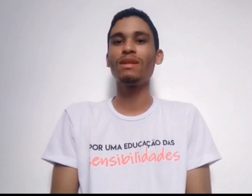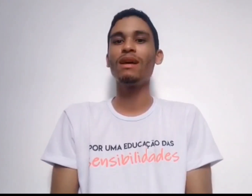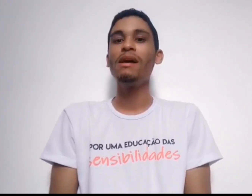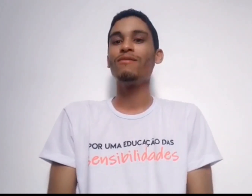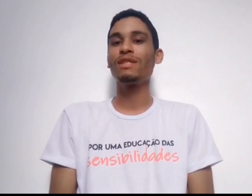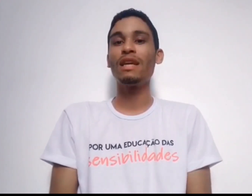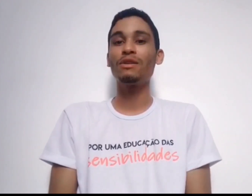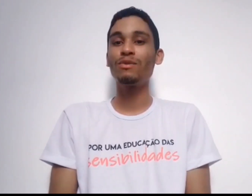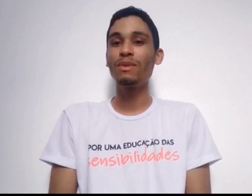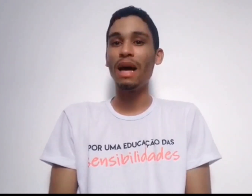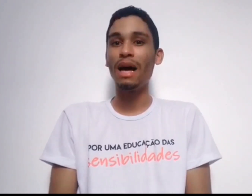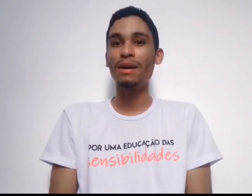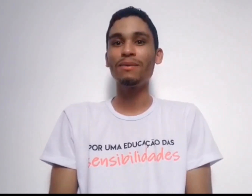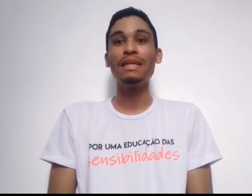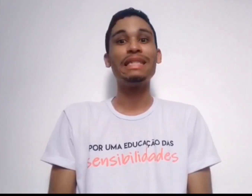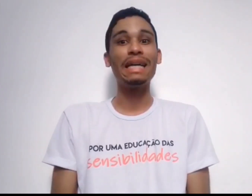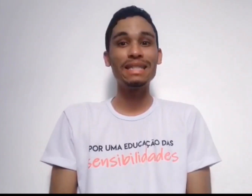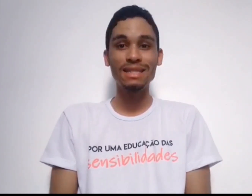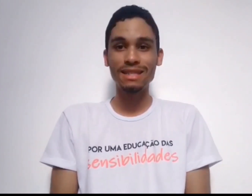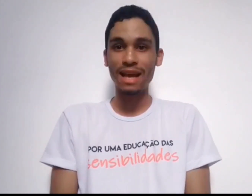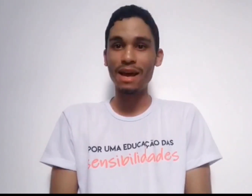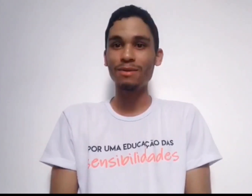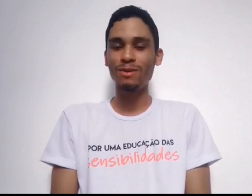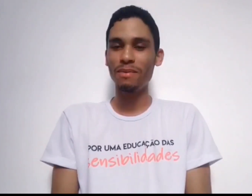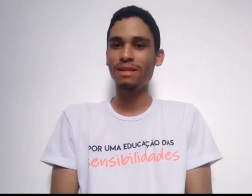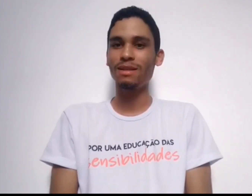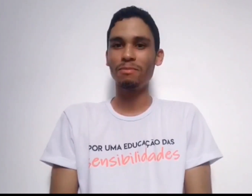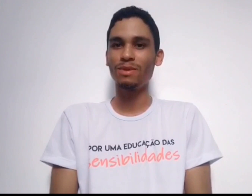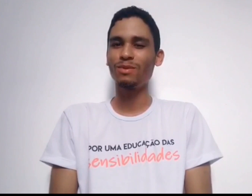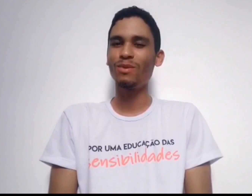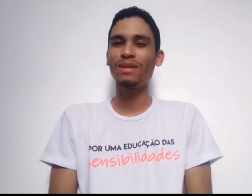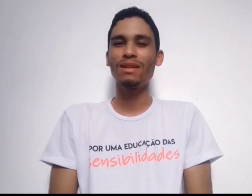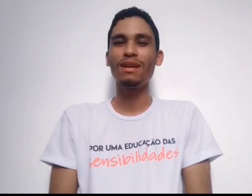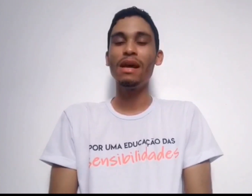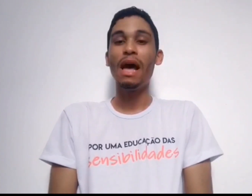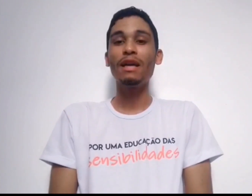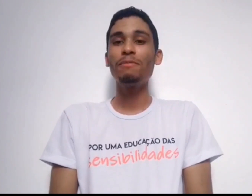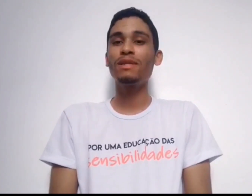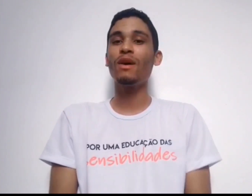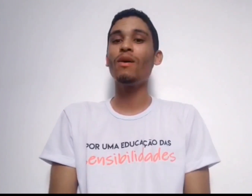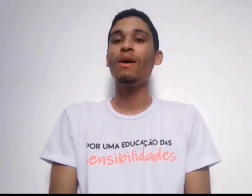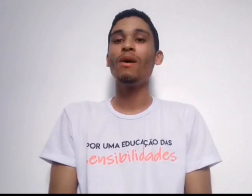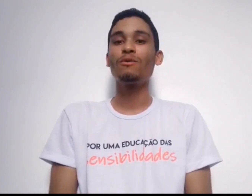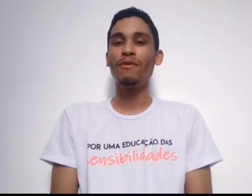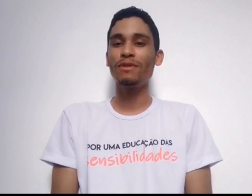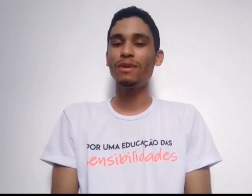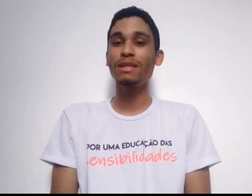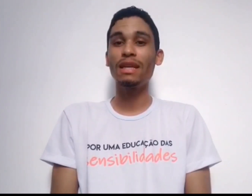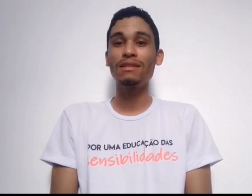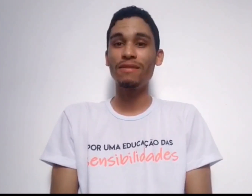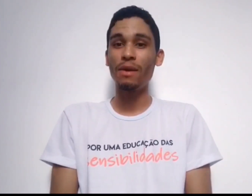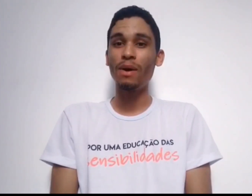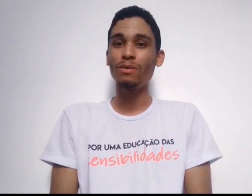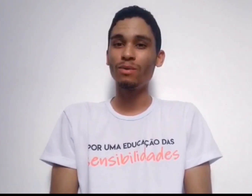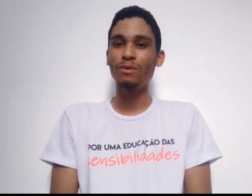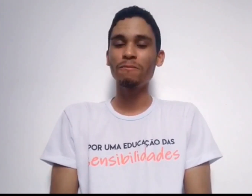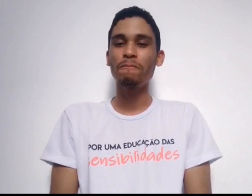surda. Vocês já estudaram, já disseram sobre essas pessoas, né? Em especial os professores que já tiveram alunos,